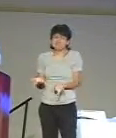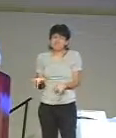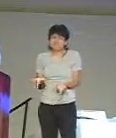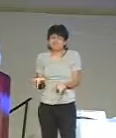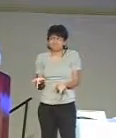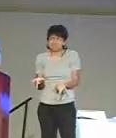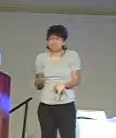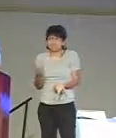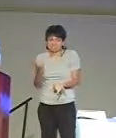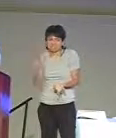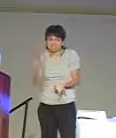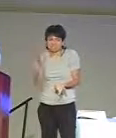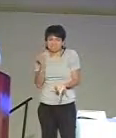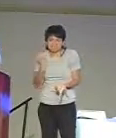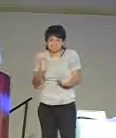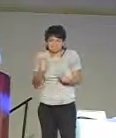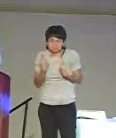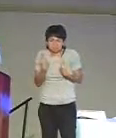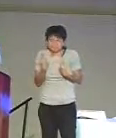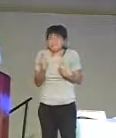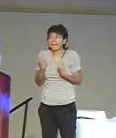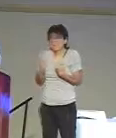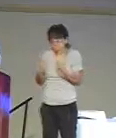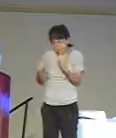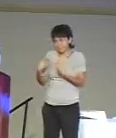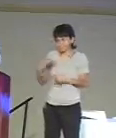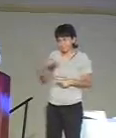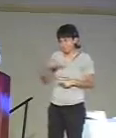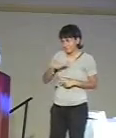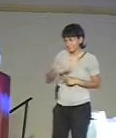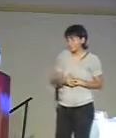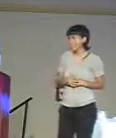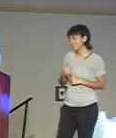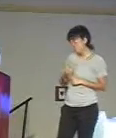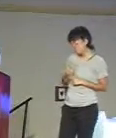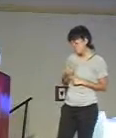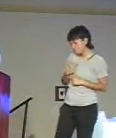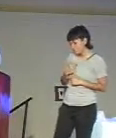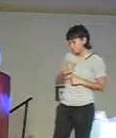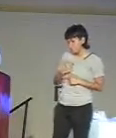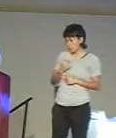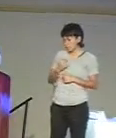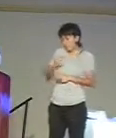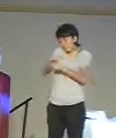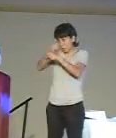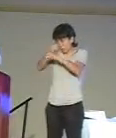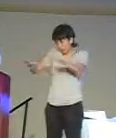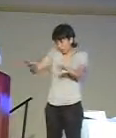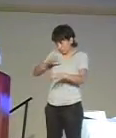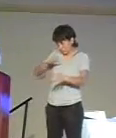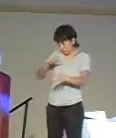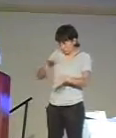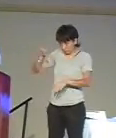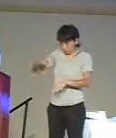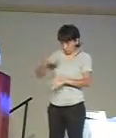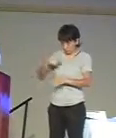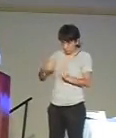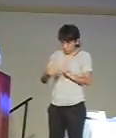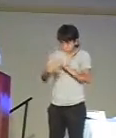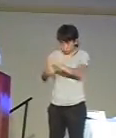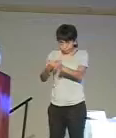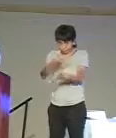Pero también esta información que les quiero compartir, que está relacionada, esta sí es para